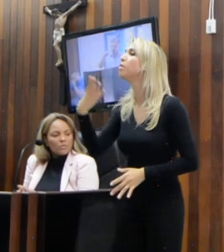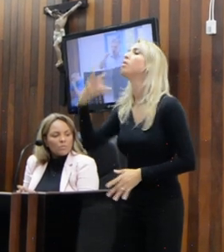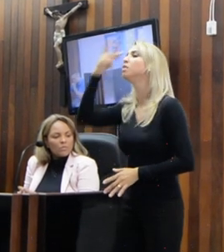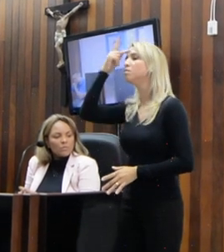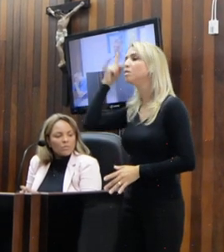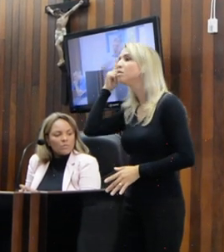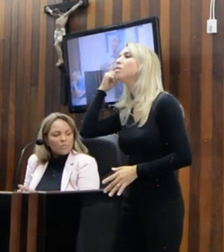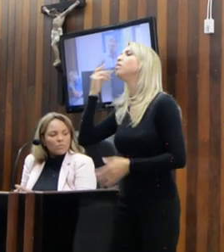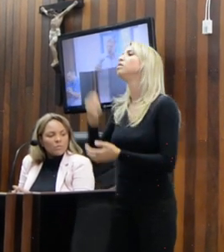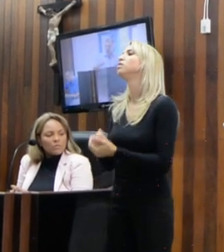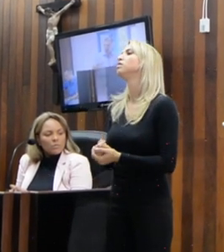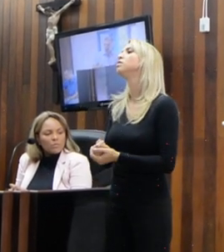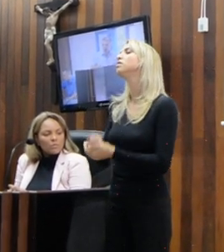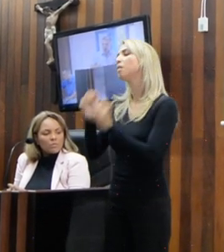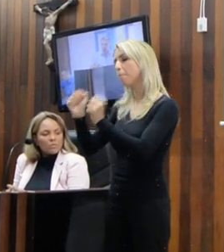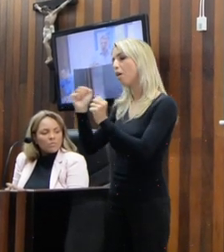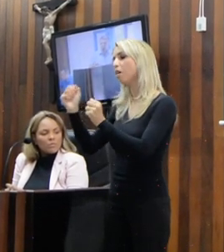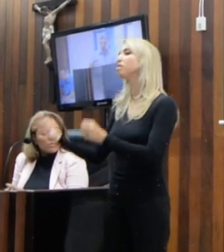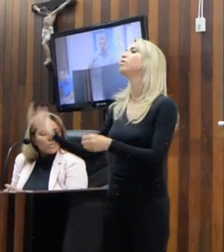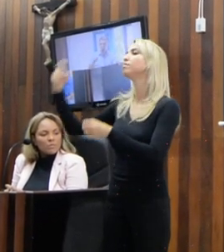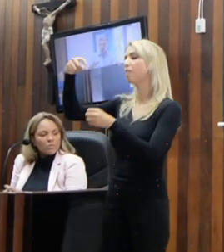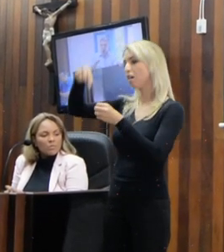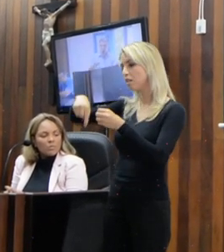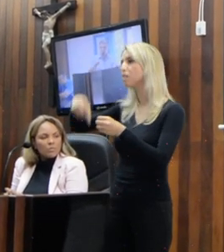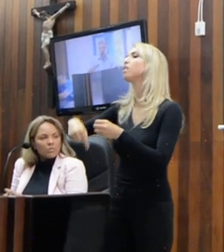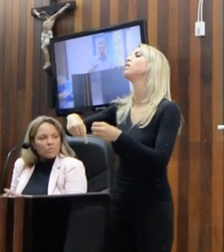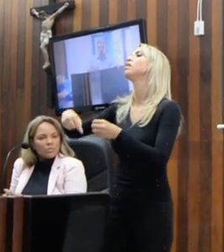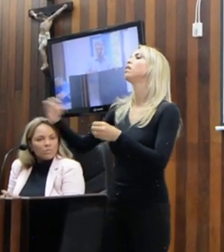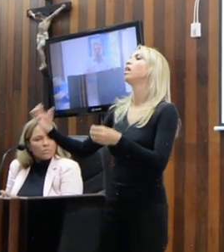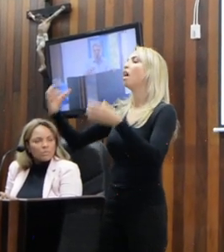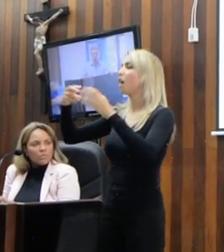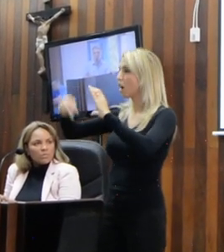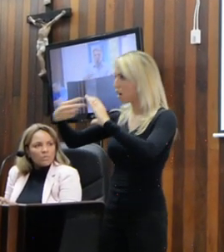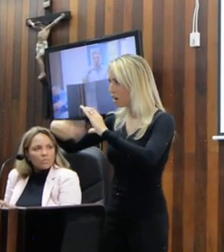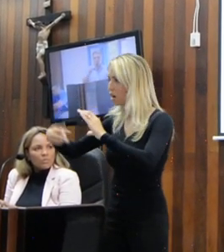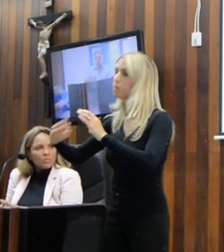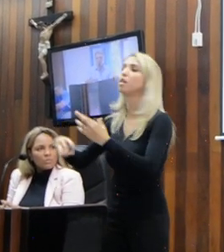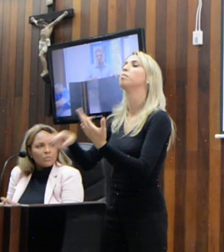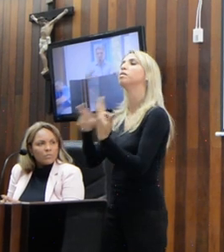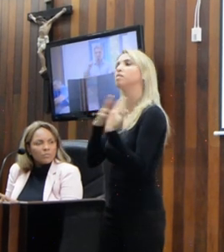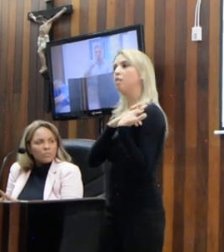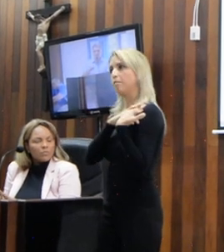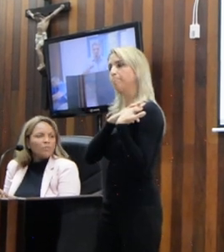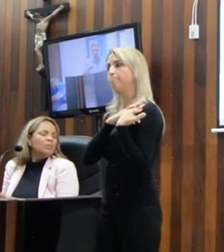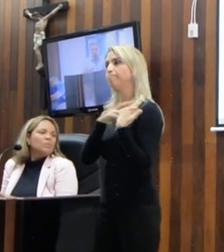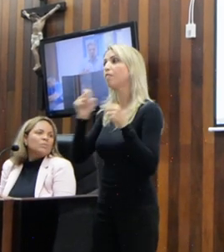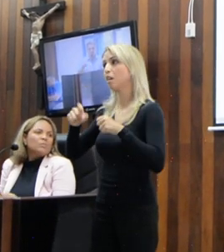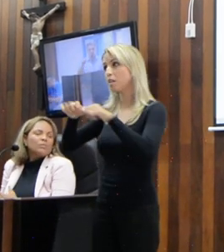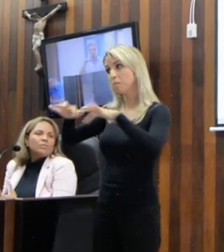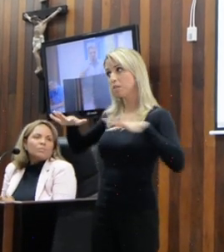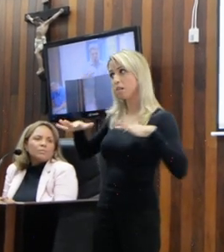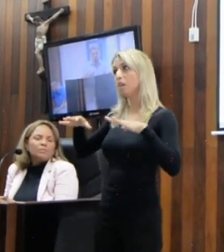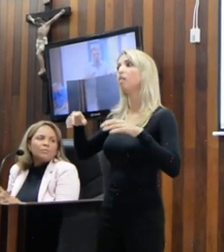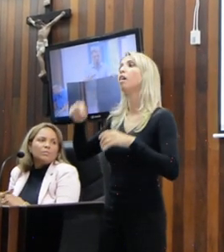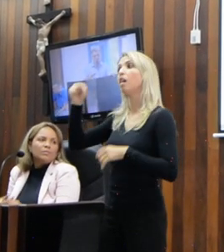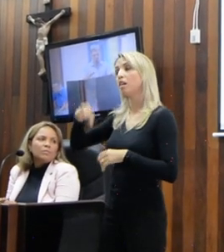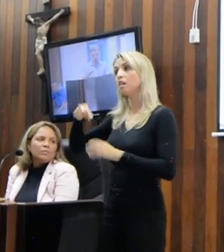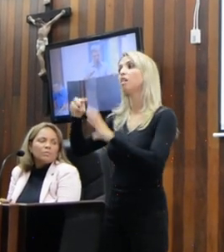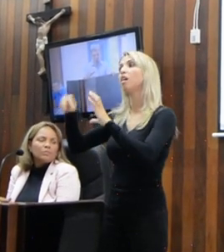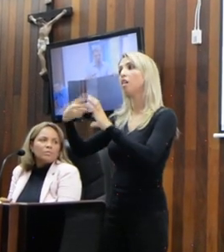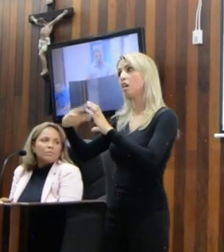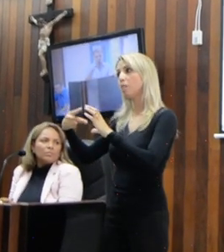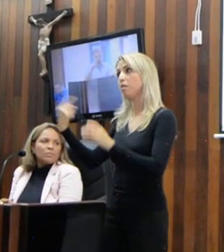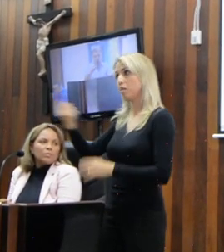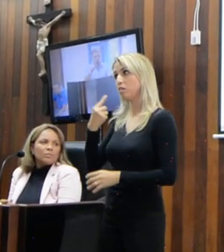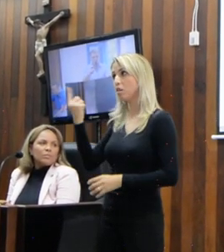elas colocam aqui para representá-las. Eu canso de dizer aqui que aqui no plenário, aqui na Câmara, aqui no nosso mandato, a gente